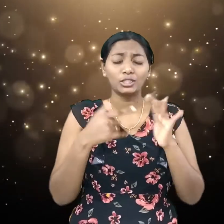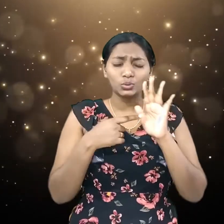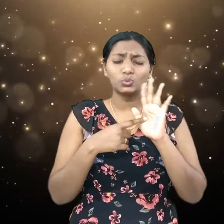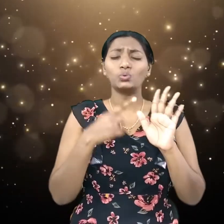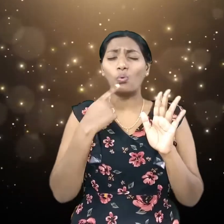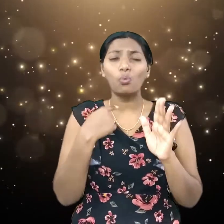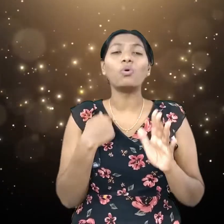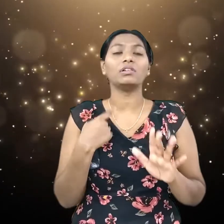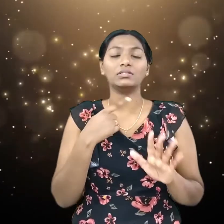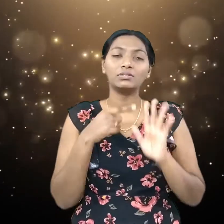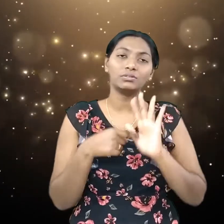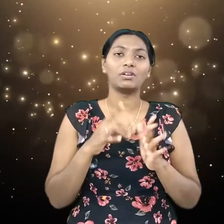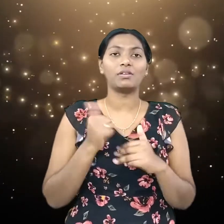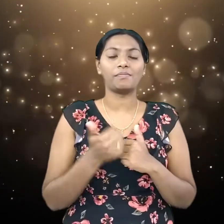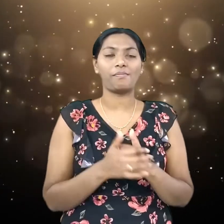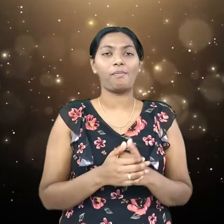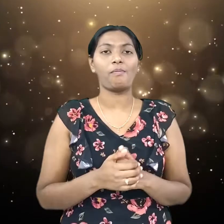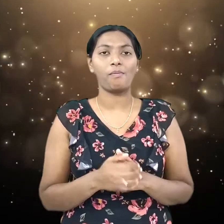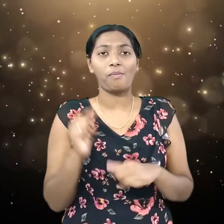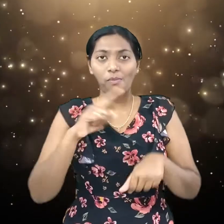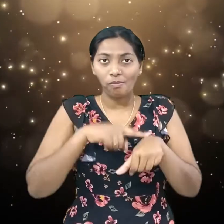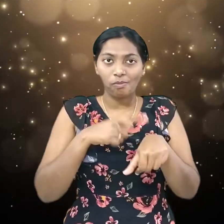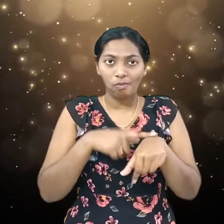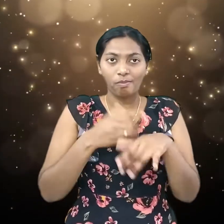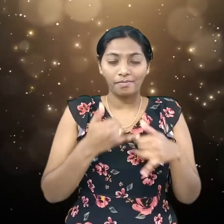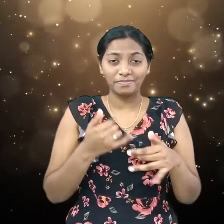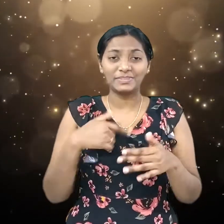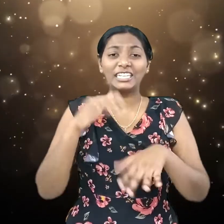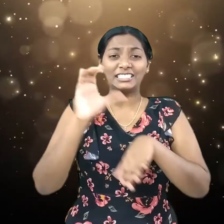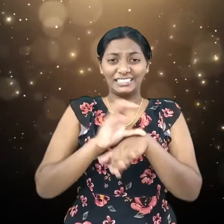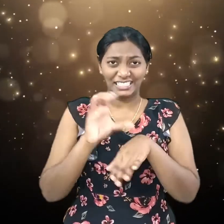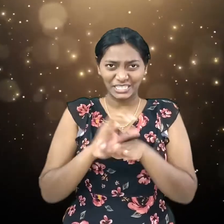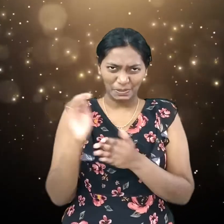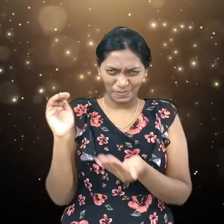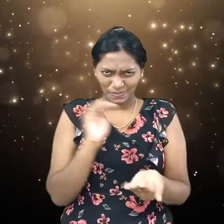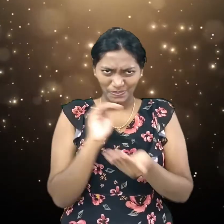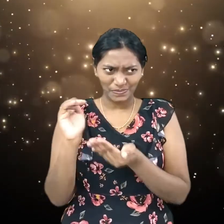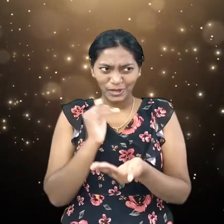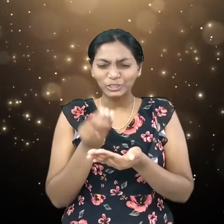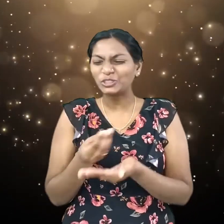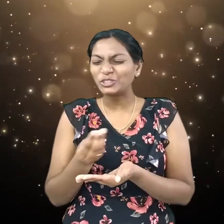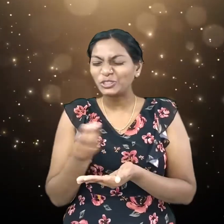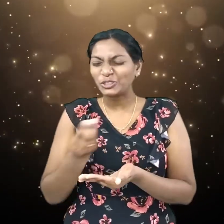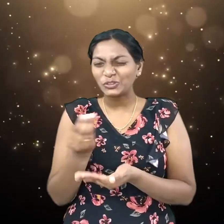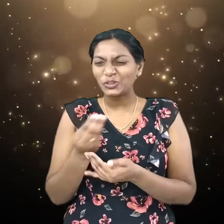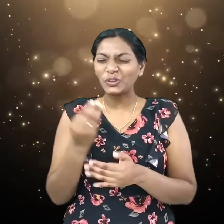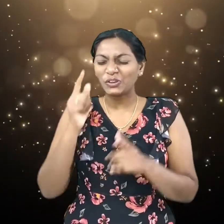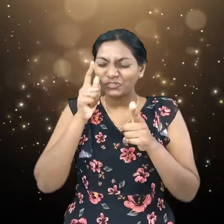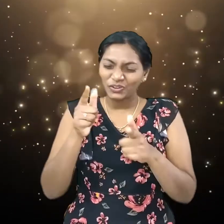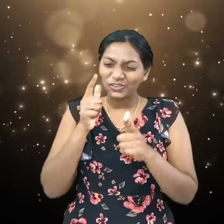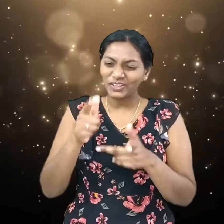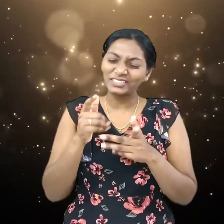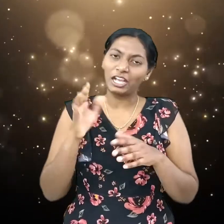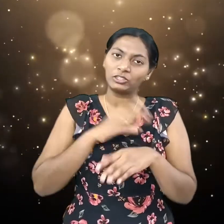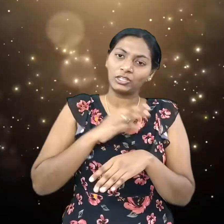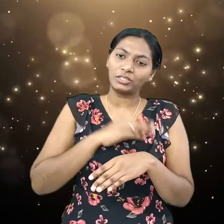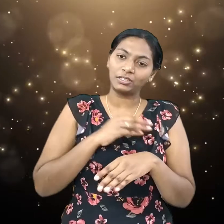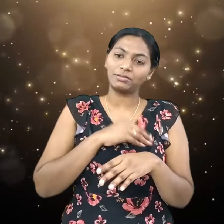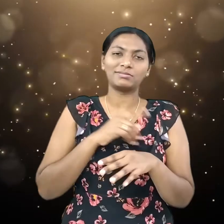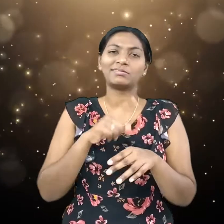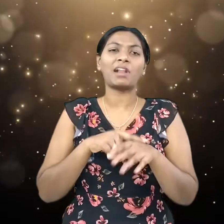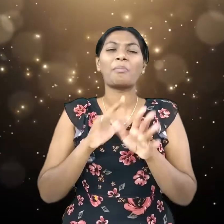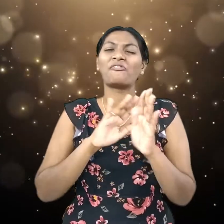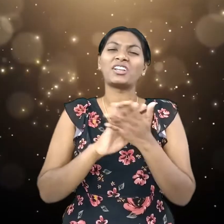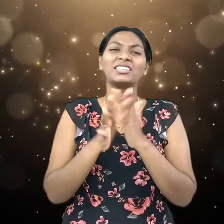बच्चा नहीं रहा है जिसको आप कुछ भी चू चू चू करके बहका लोगे, डरा लोगे। टाइम गया, पुरुष गए, टाइम गया, टाइम